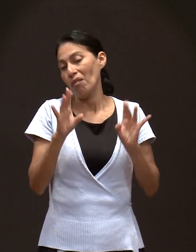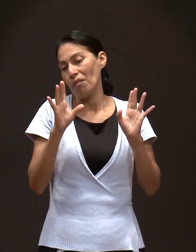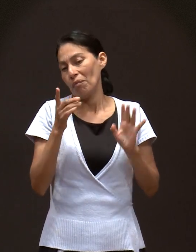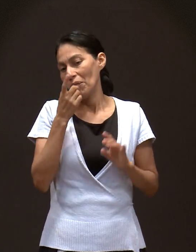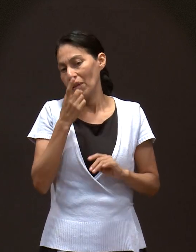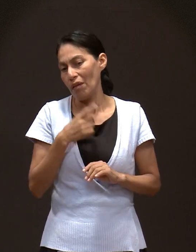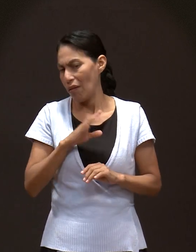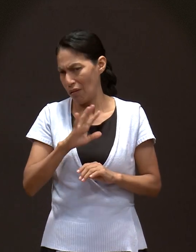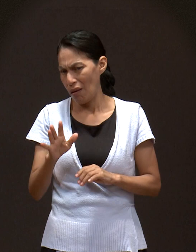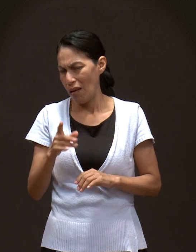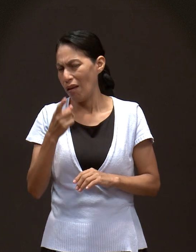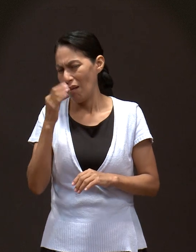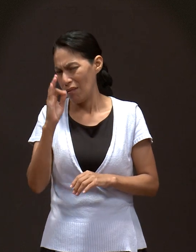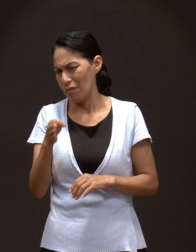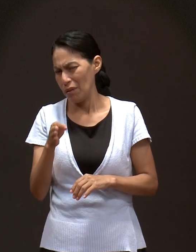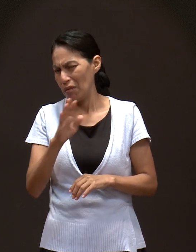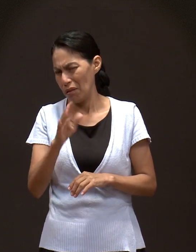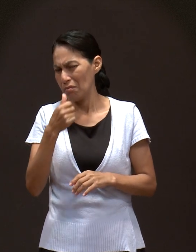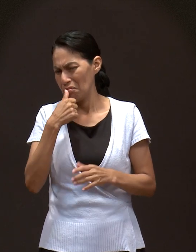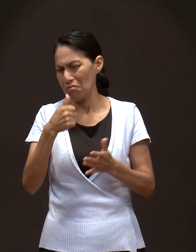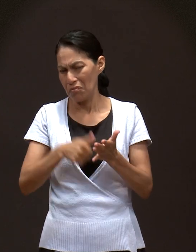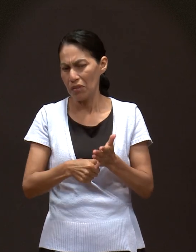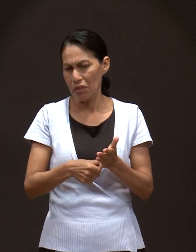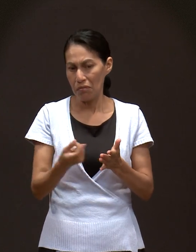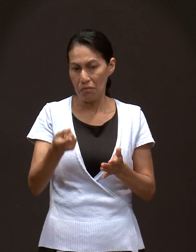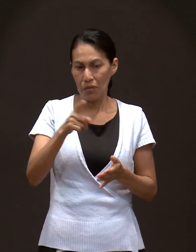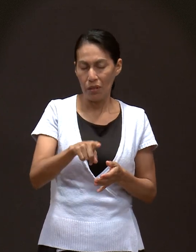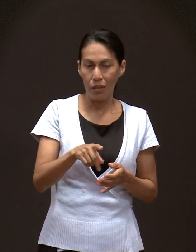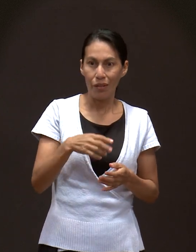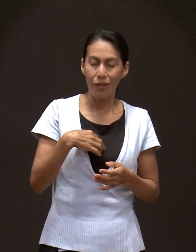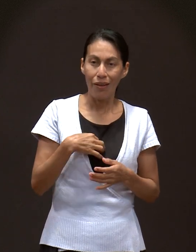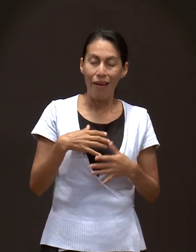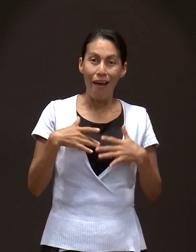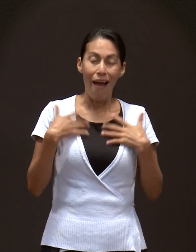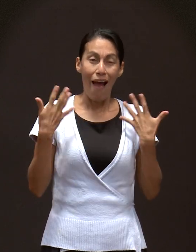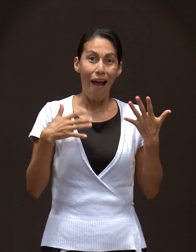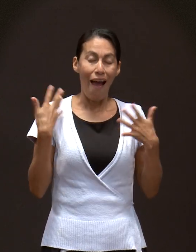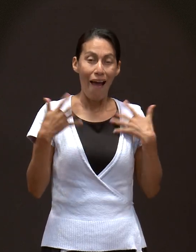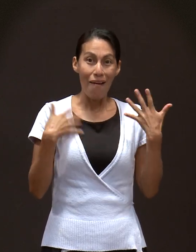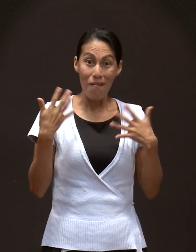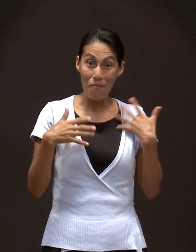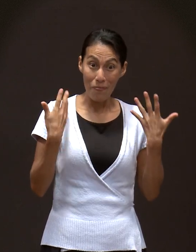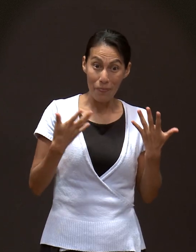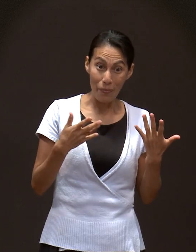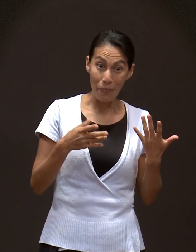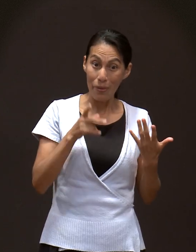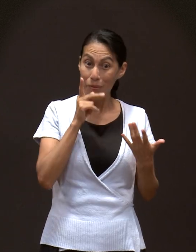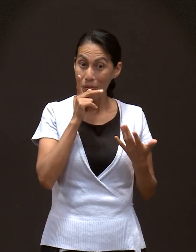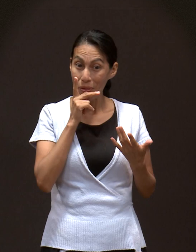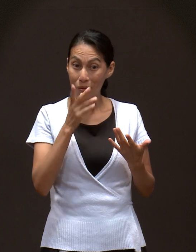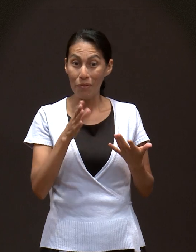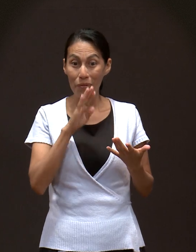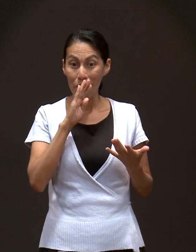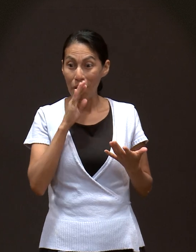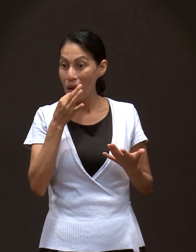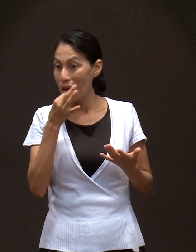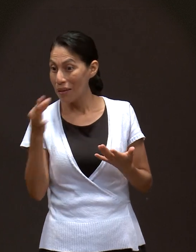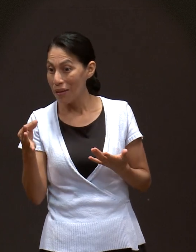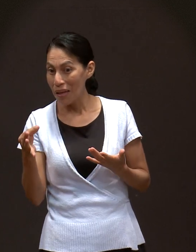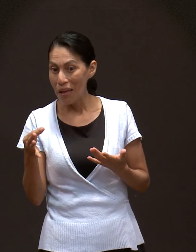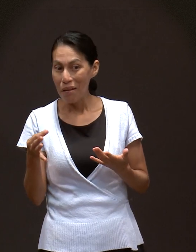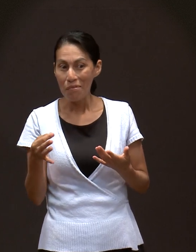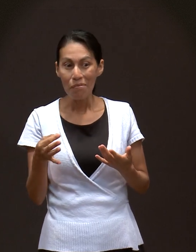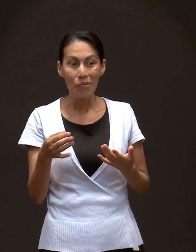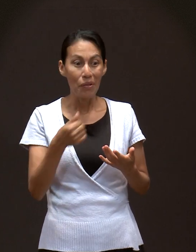aceptaron. Y ya te van a mandar tu carta de aceptación. Y yo, pues, me emocioné mucho. Le dije a mis papás, sin arrues,